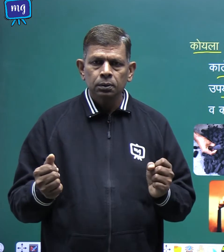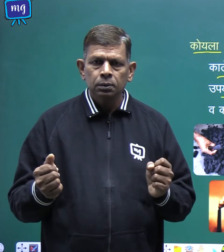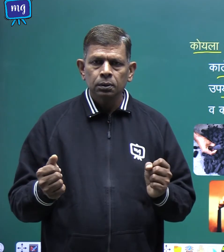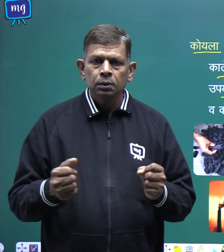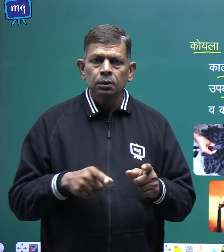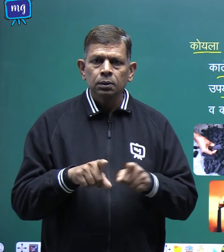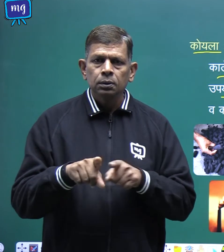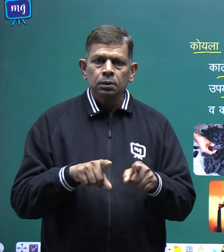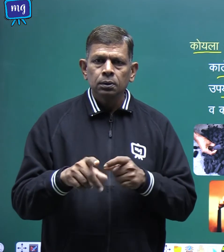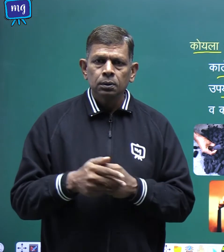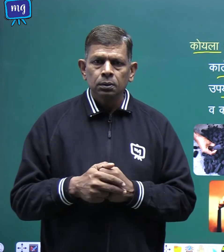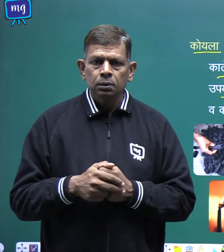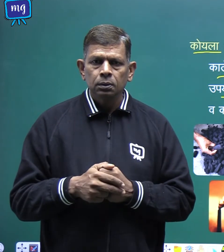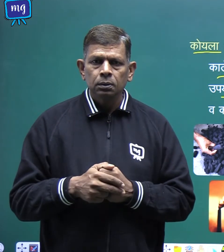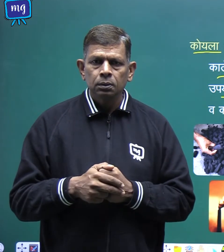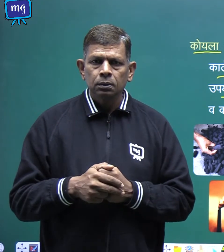जैसे